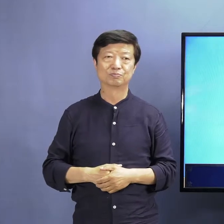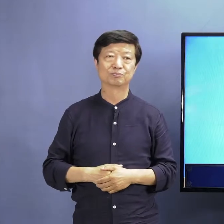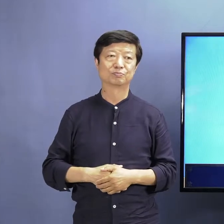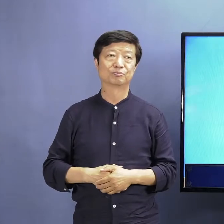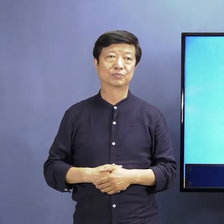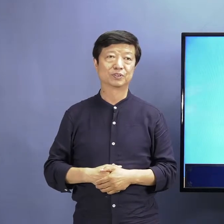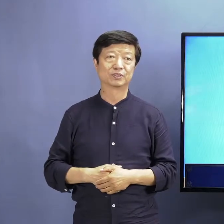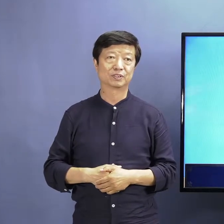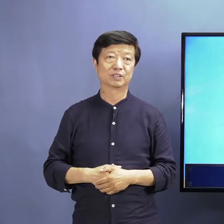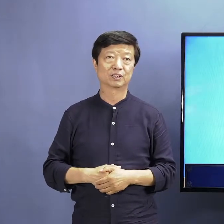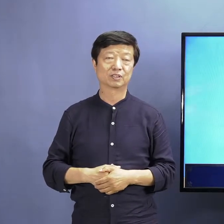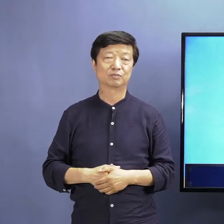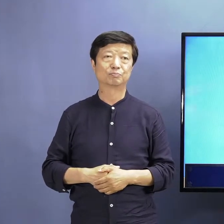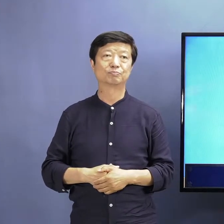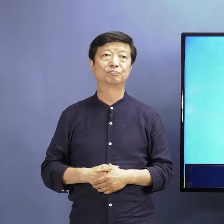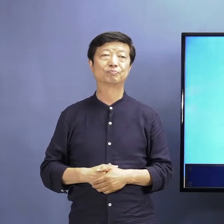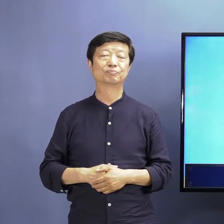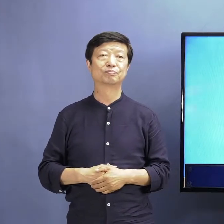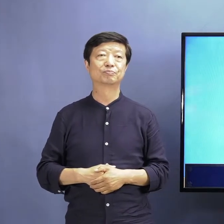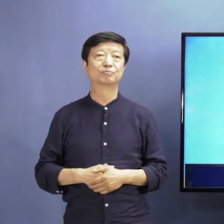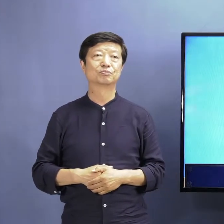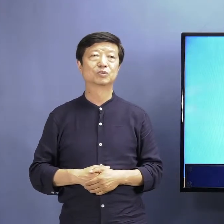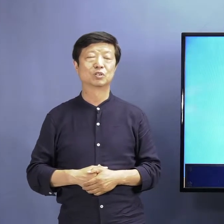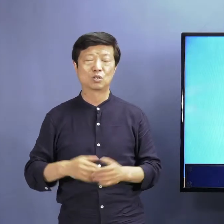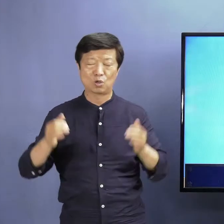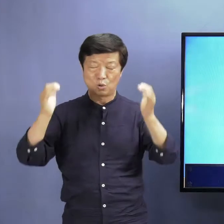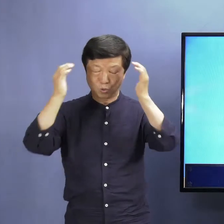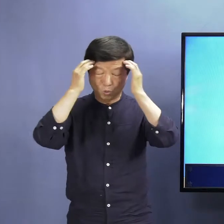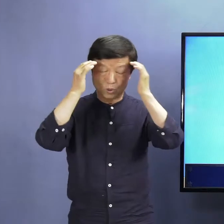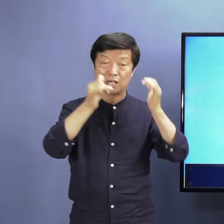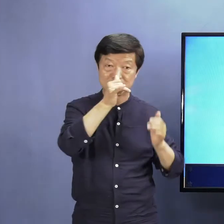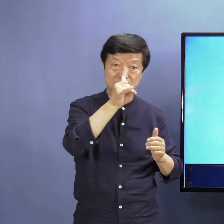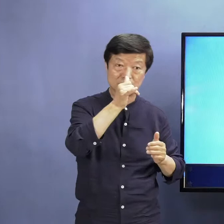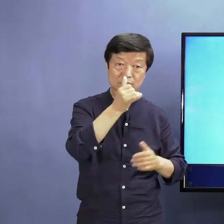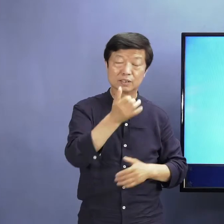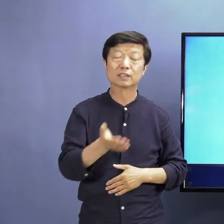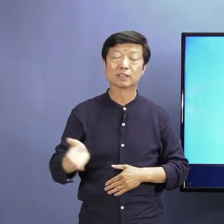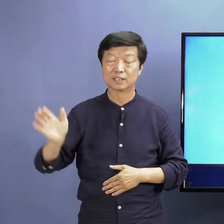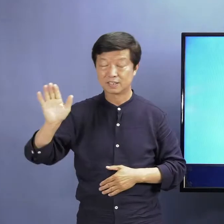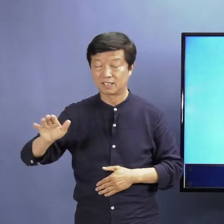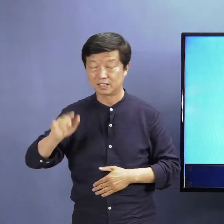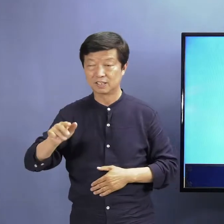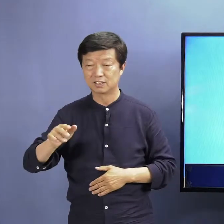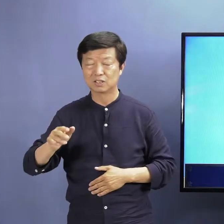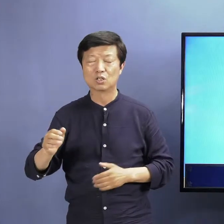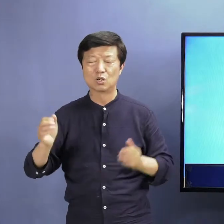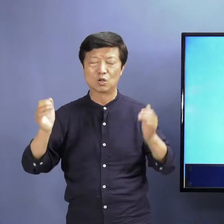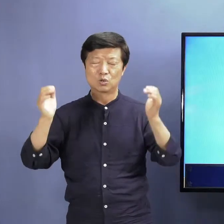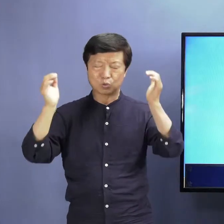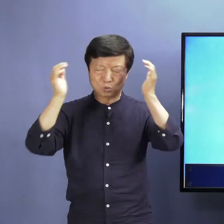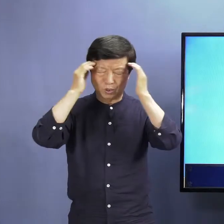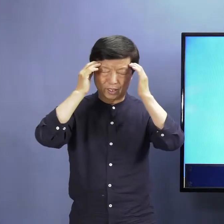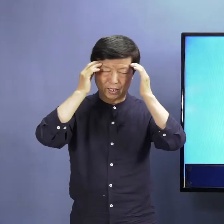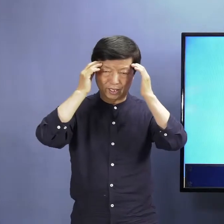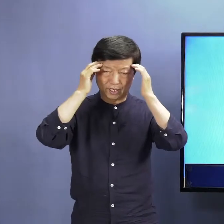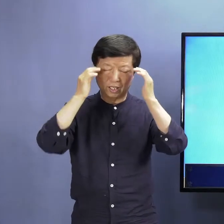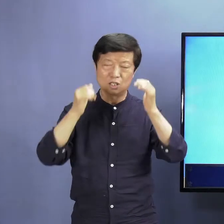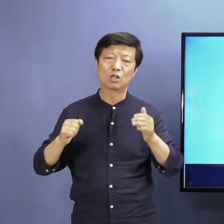그렇기 때문에 이렇게 말할 수 있습니다. 고난은 있으나 그 고난을 당하지 않는다는 것.